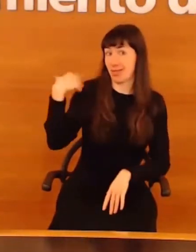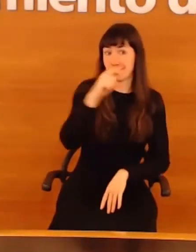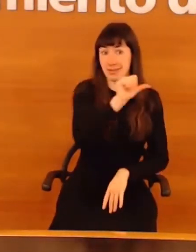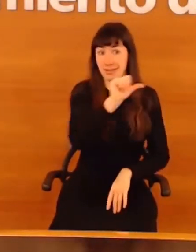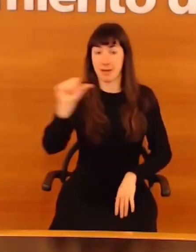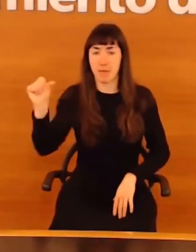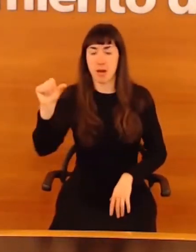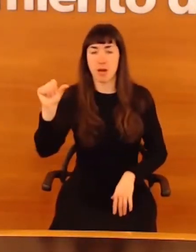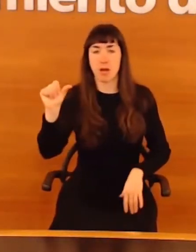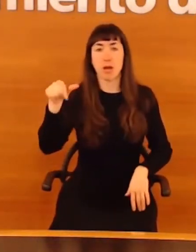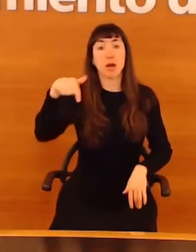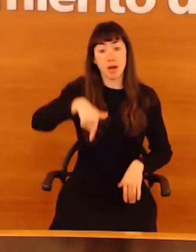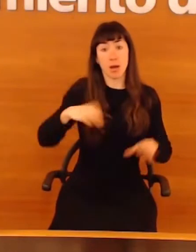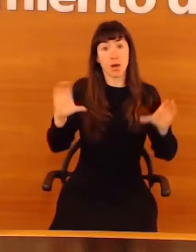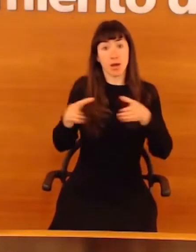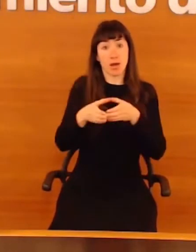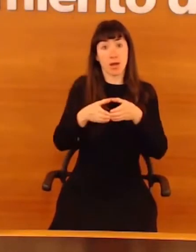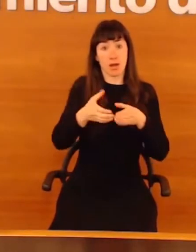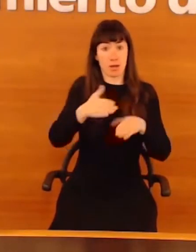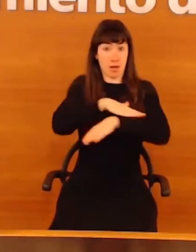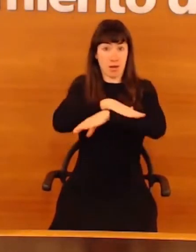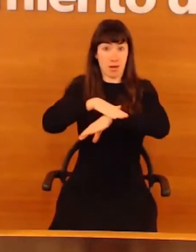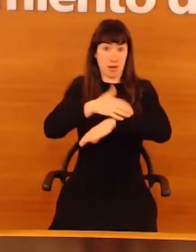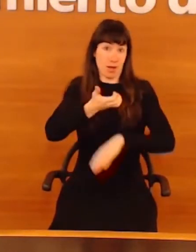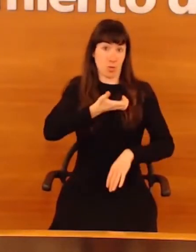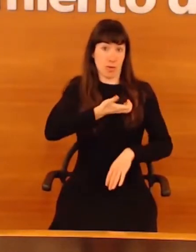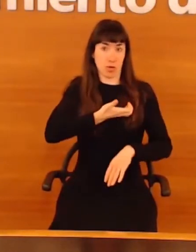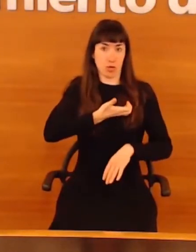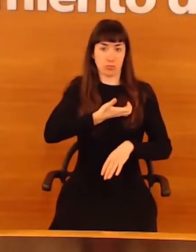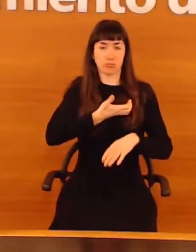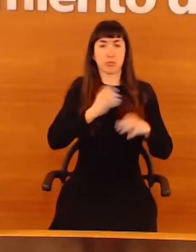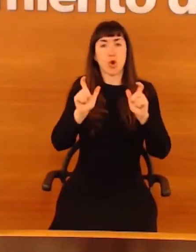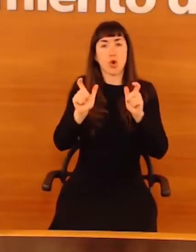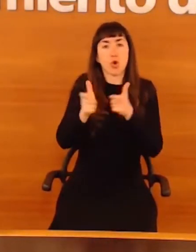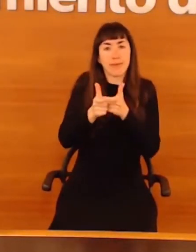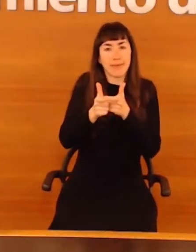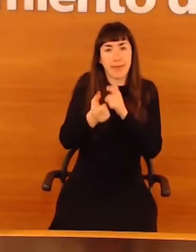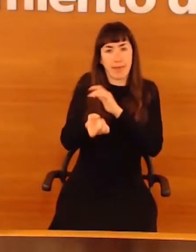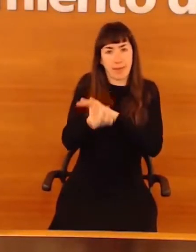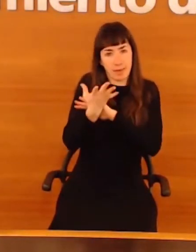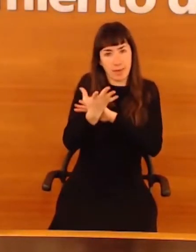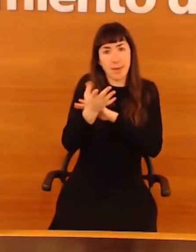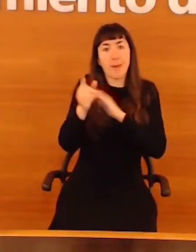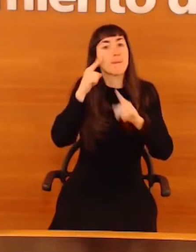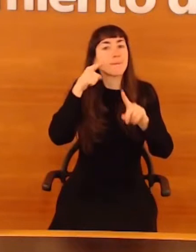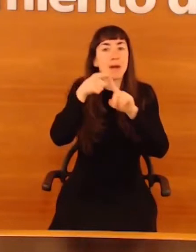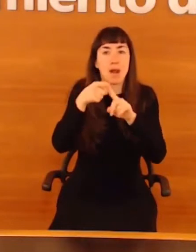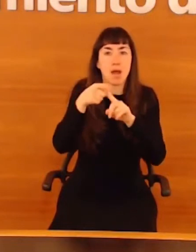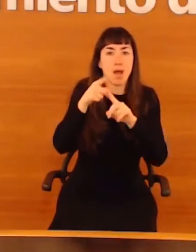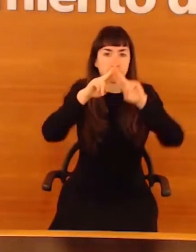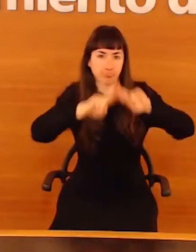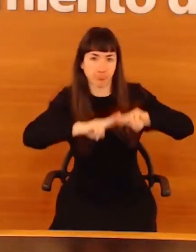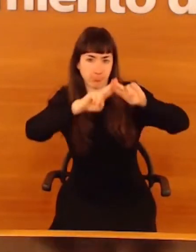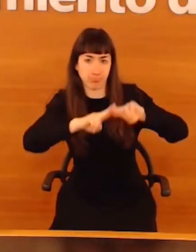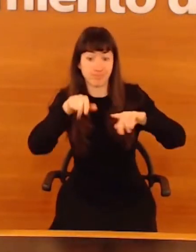gobierno puso en marcha un comité de seguimiento de la situación. Es un comité que se reúne